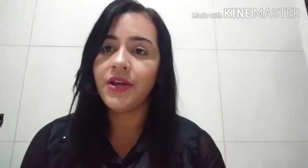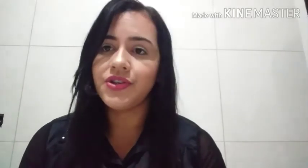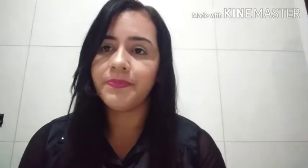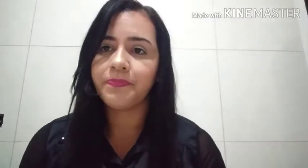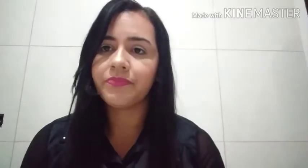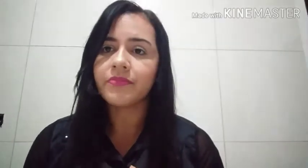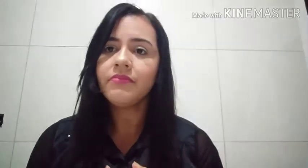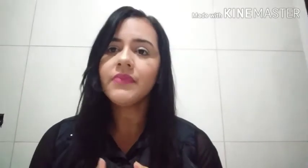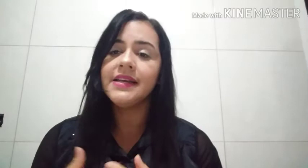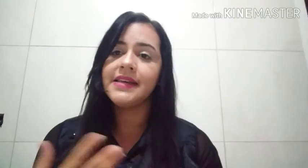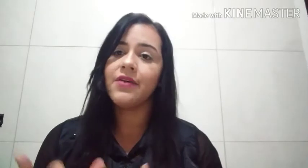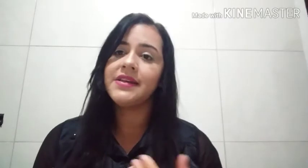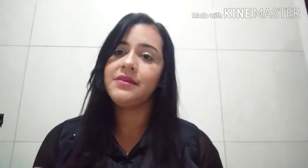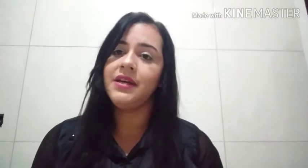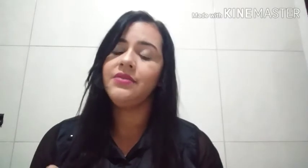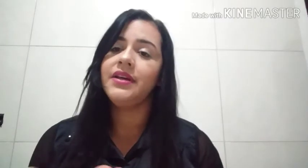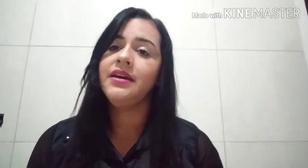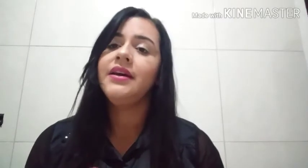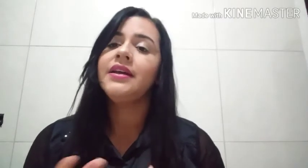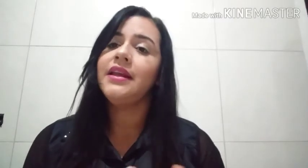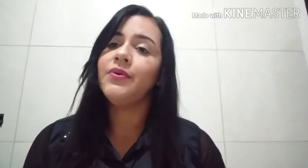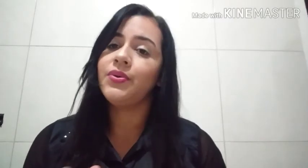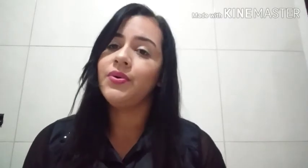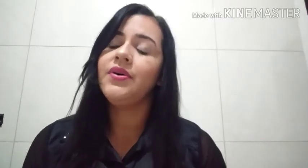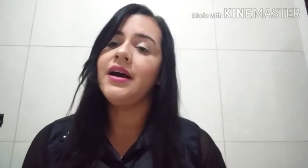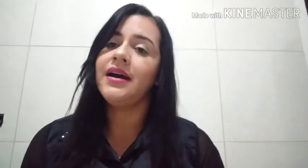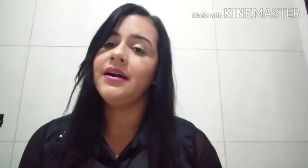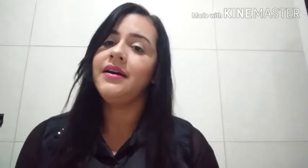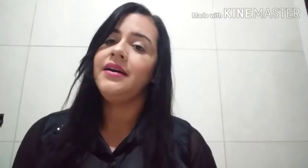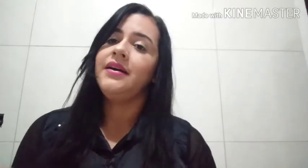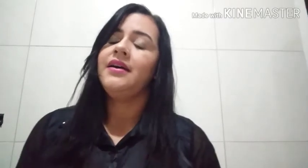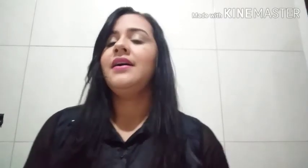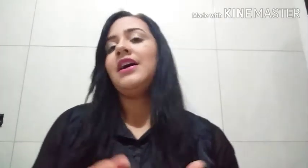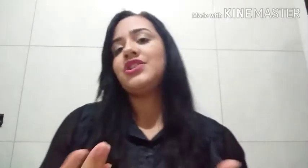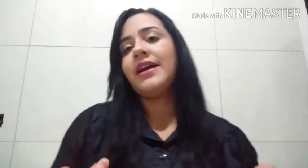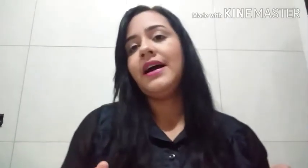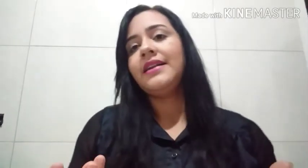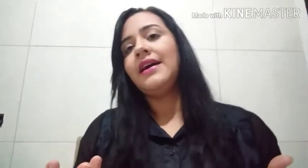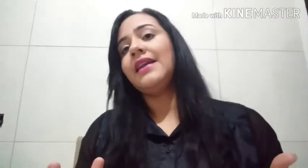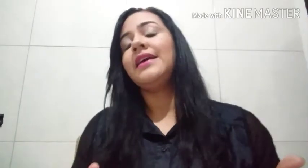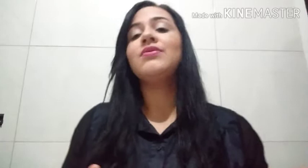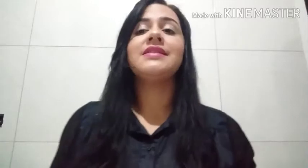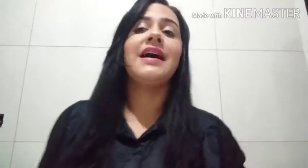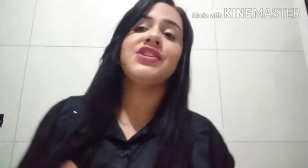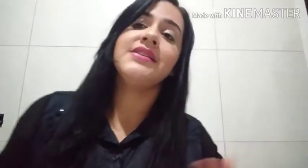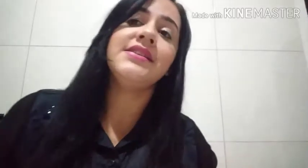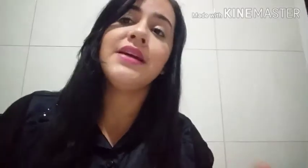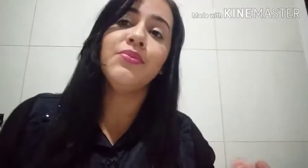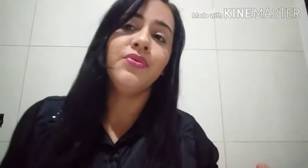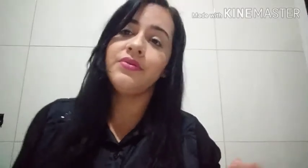legalmente. Esse reconhecimento, né, demorou a chegar, né? A língua de sinais já existe